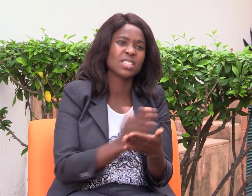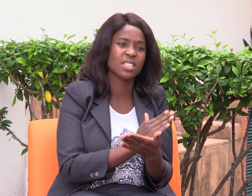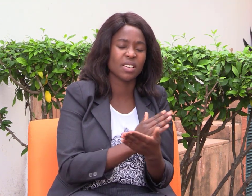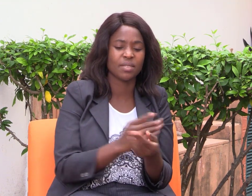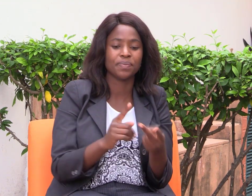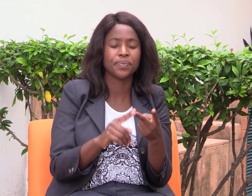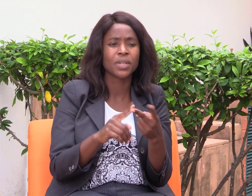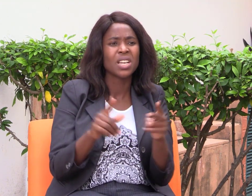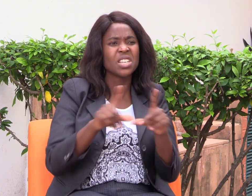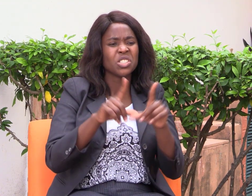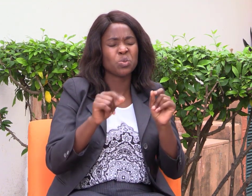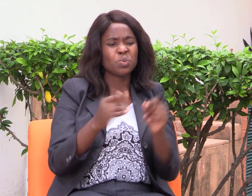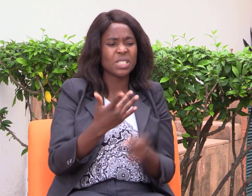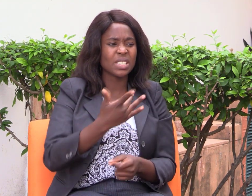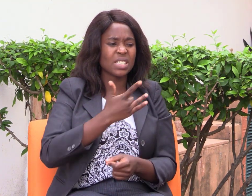dessas barreiras,